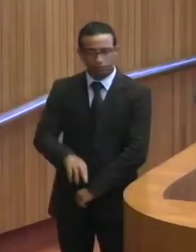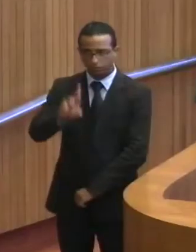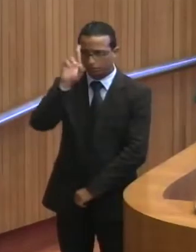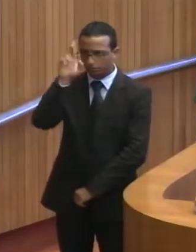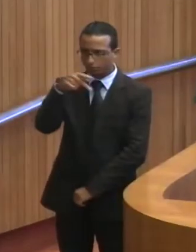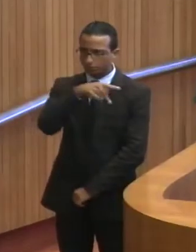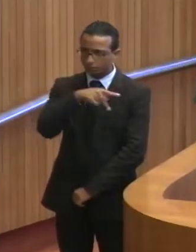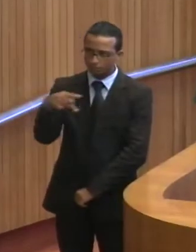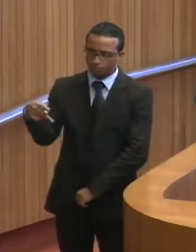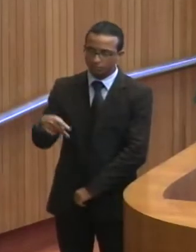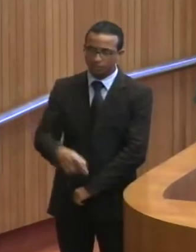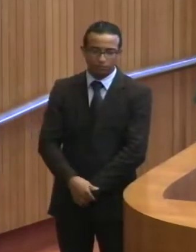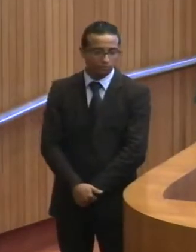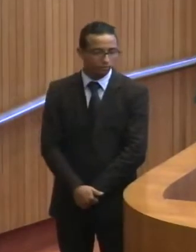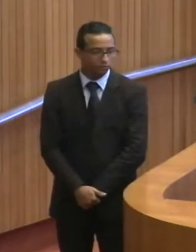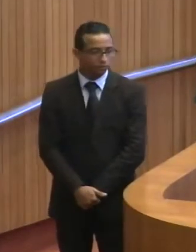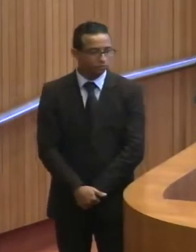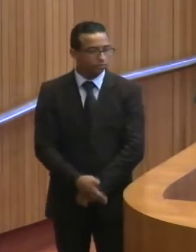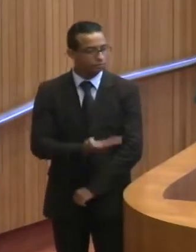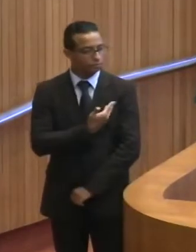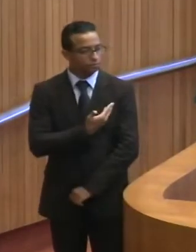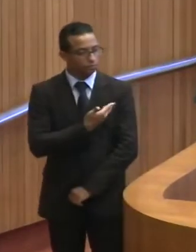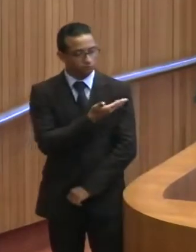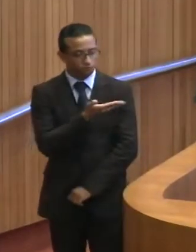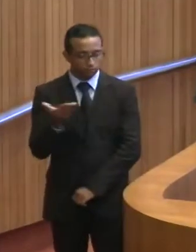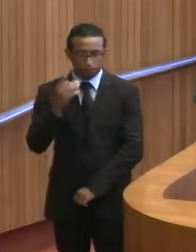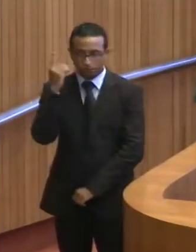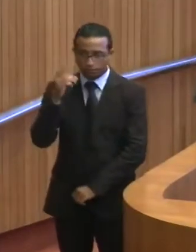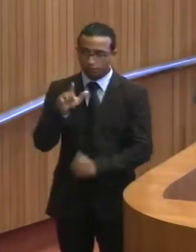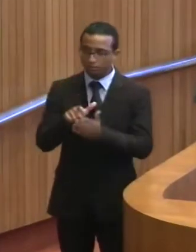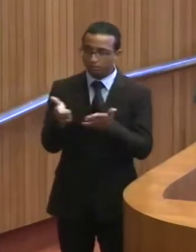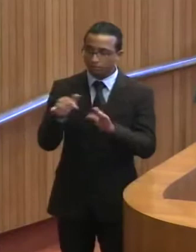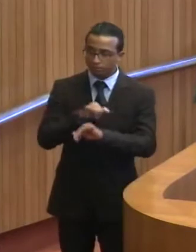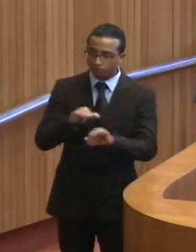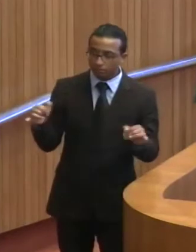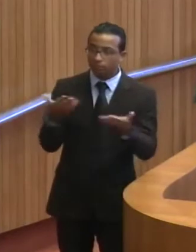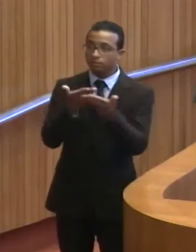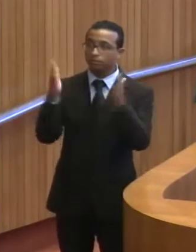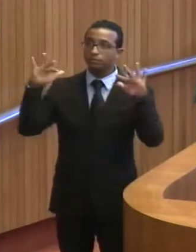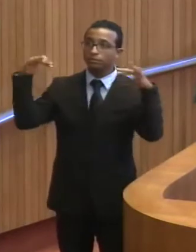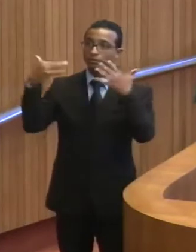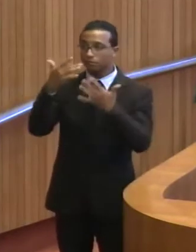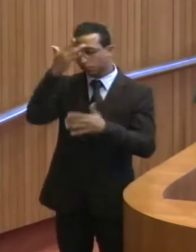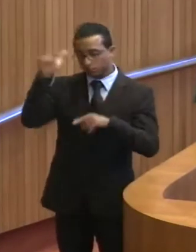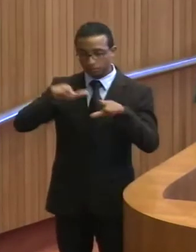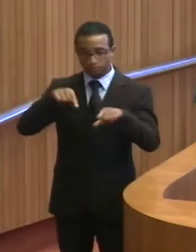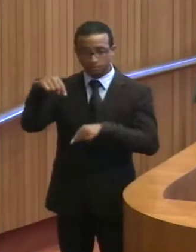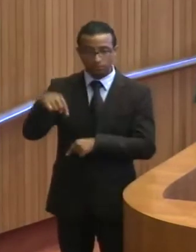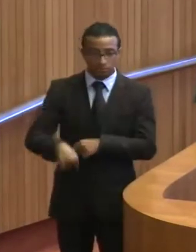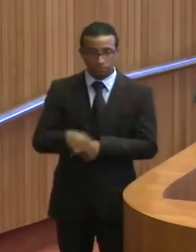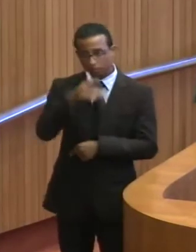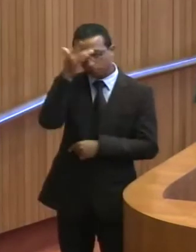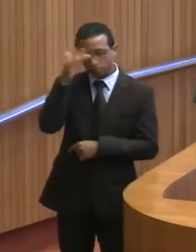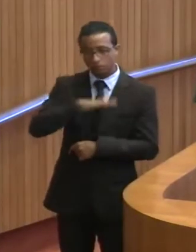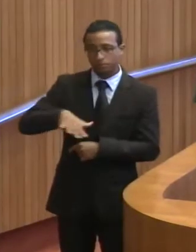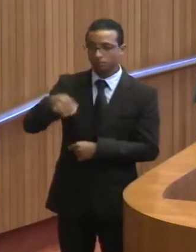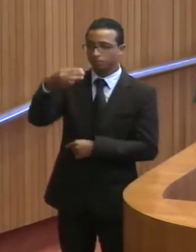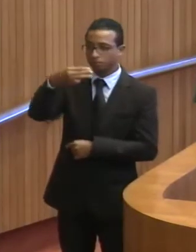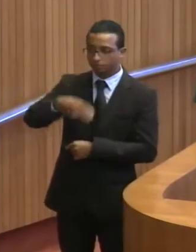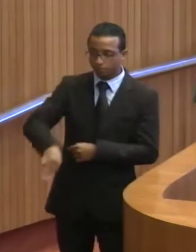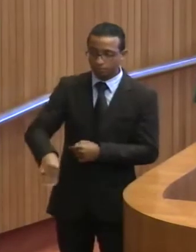Senhor presidente, colegas parlamentares, imprensa, galeria, servidores, povo do